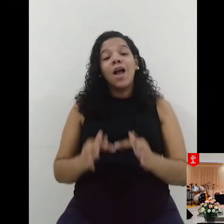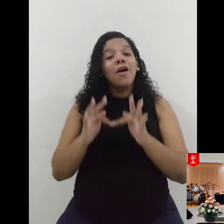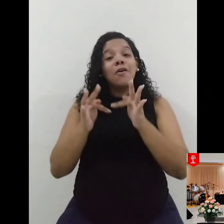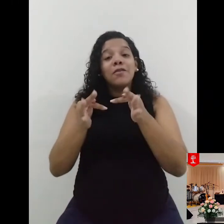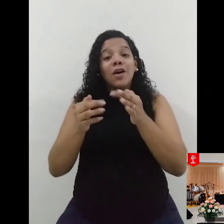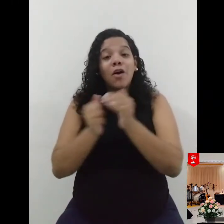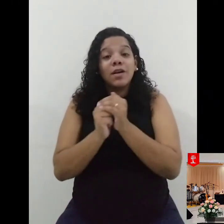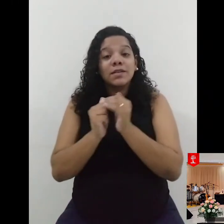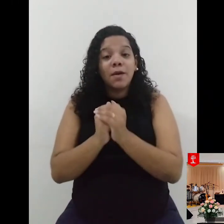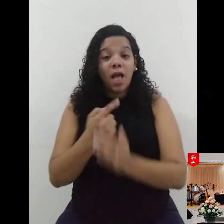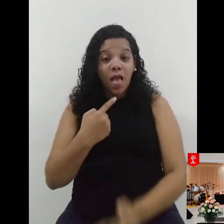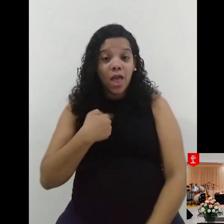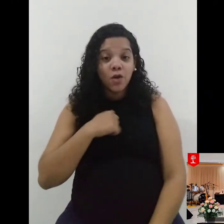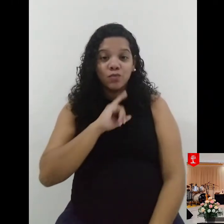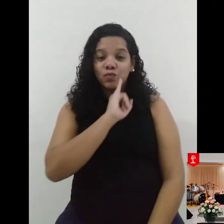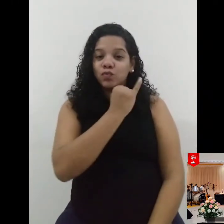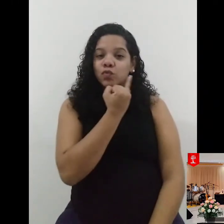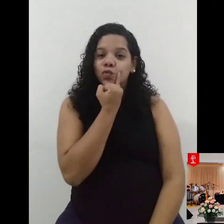da tarde.